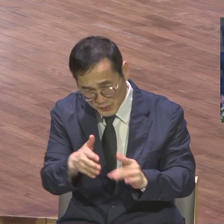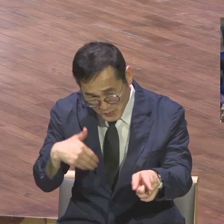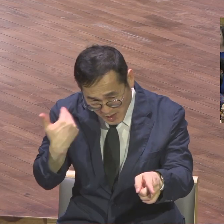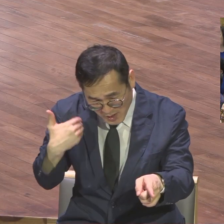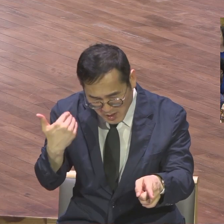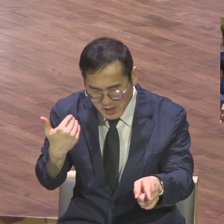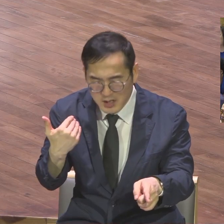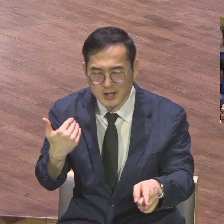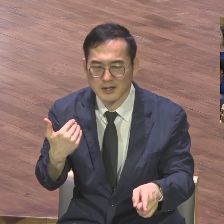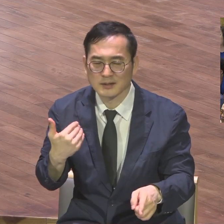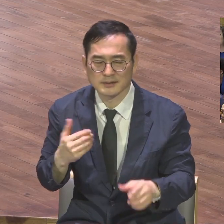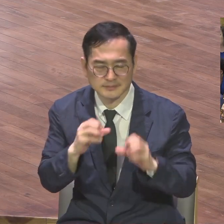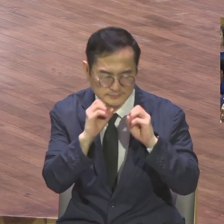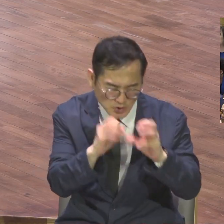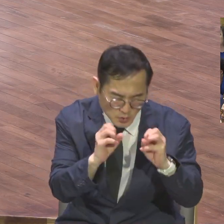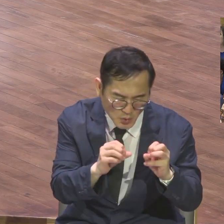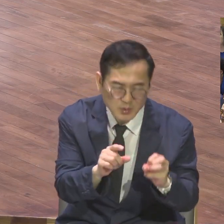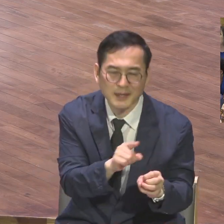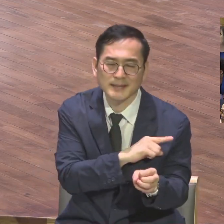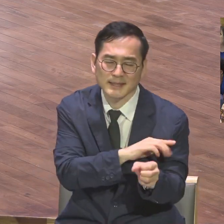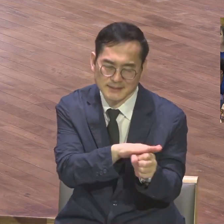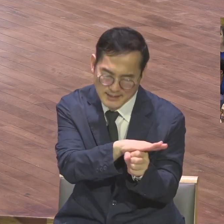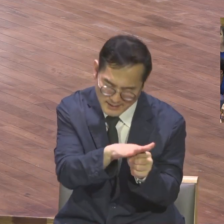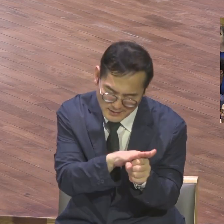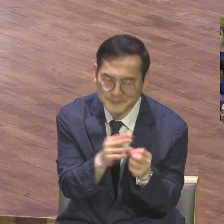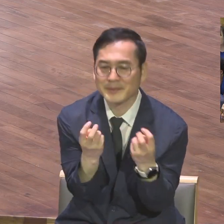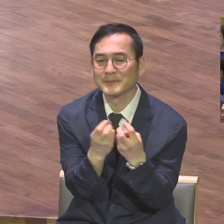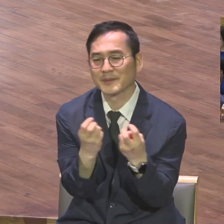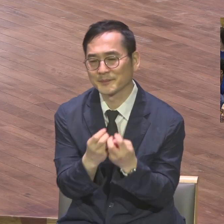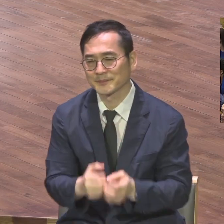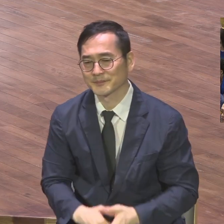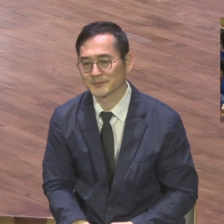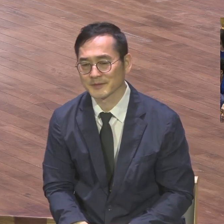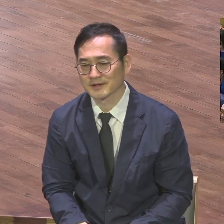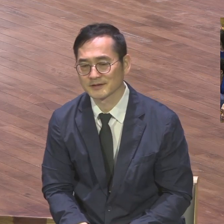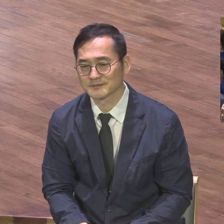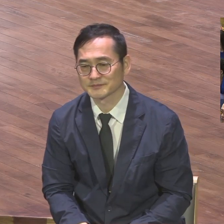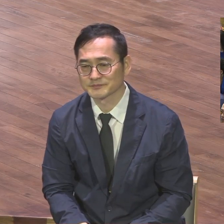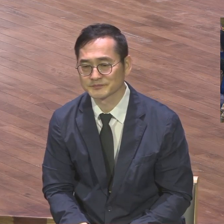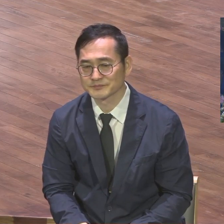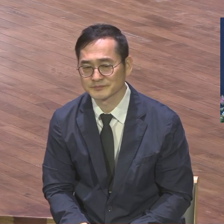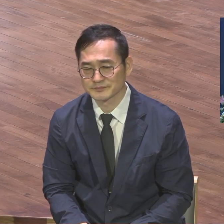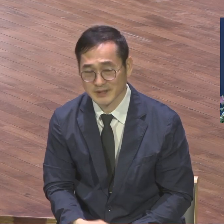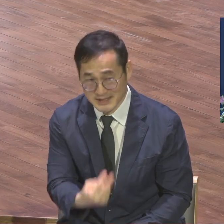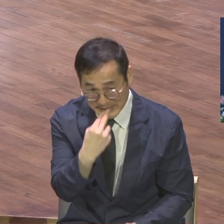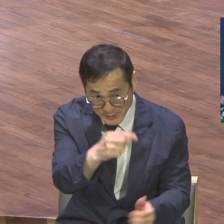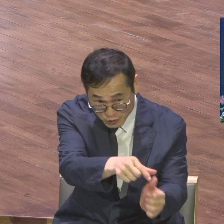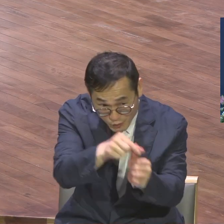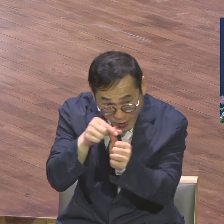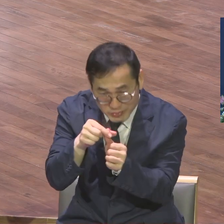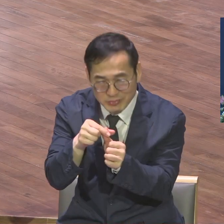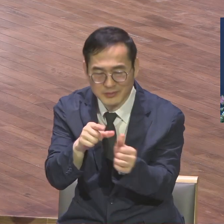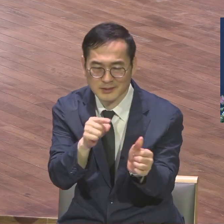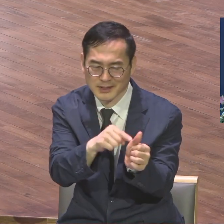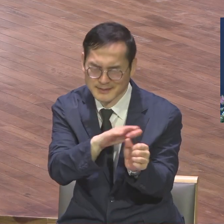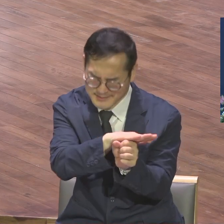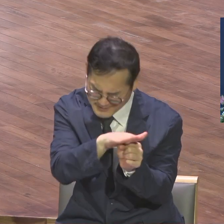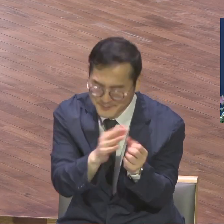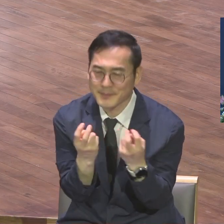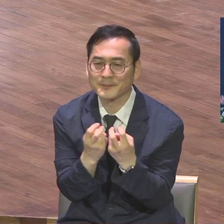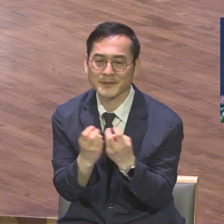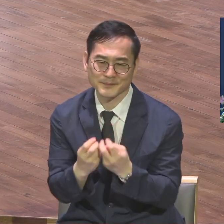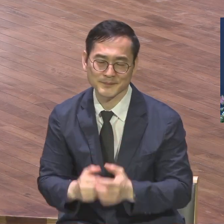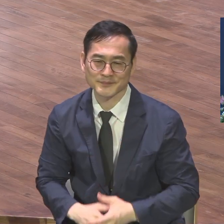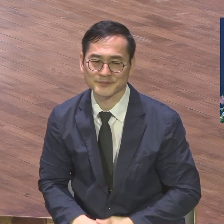전하는 거예요. 그게 최고 사랑이에요. 그 생명 살리내는 것. 그래서 우리